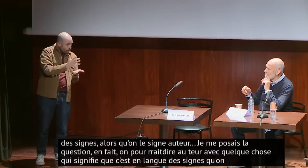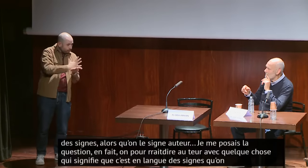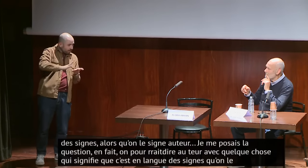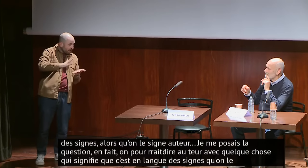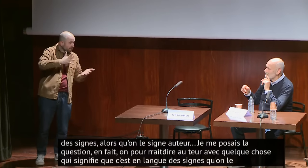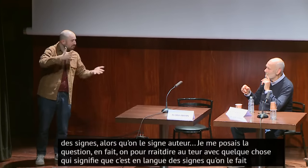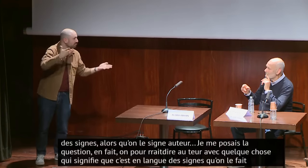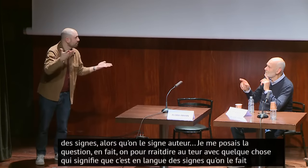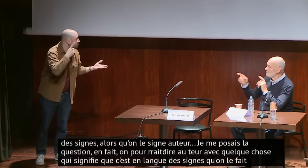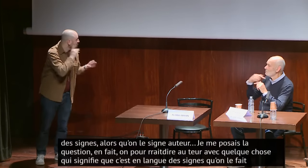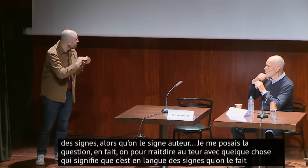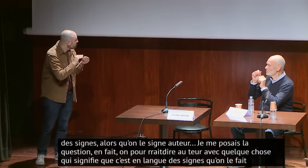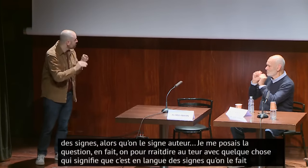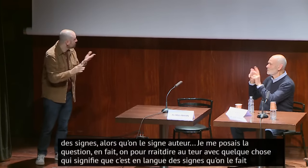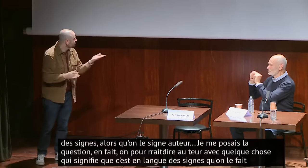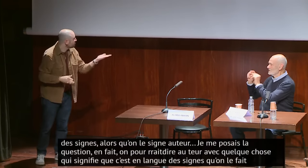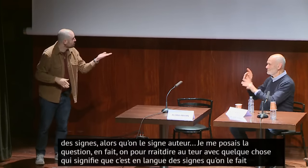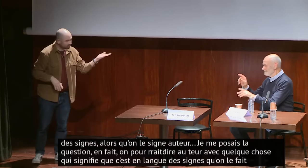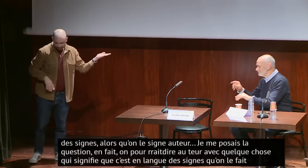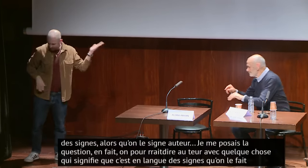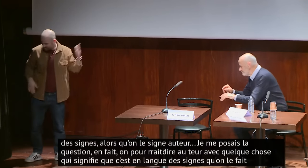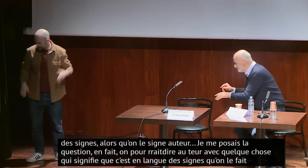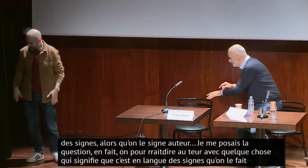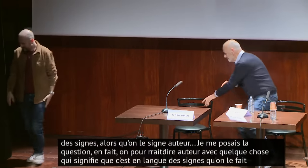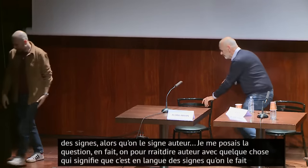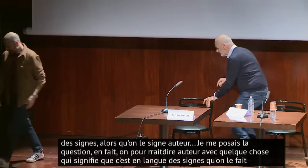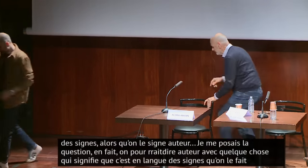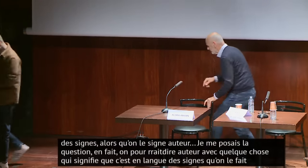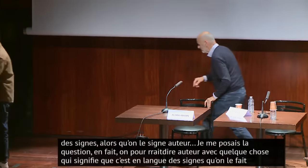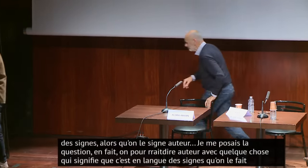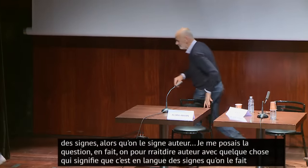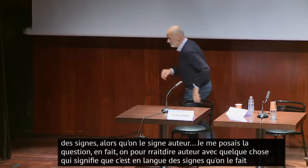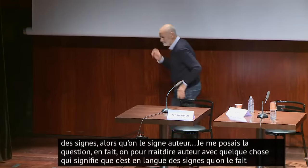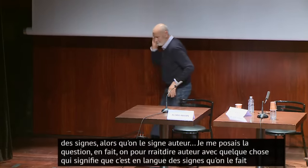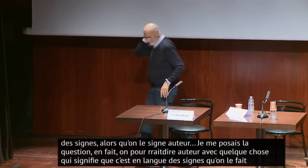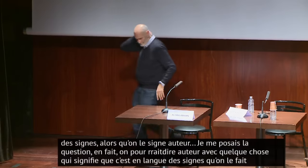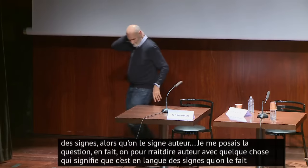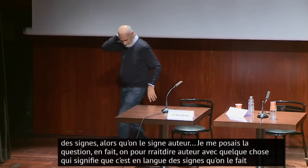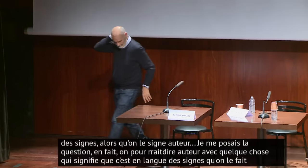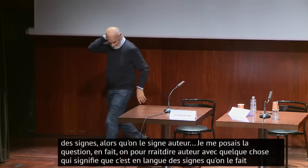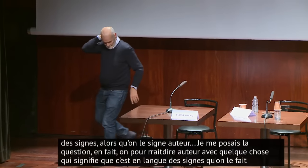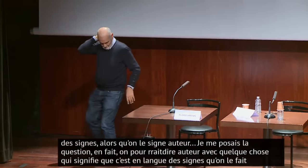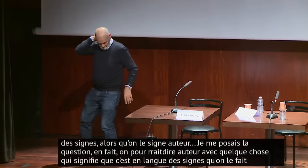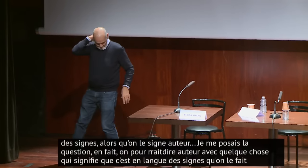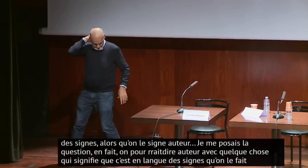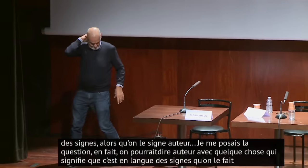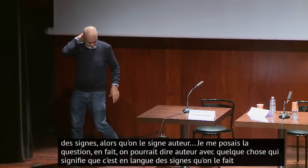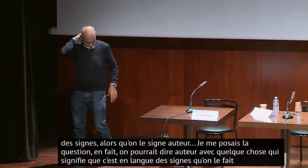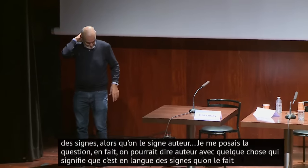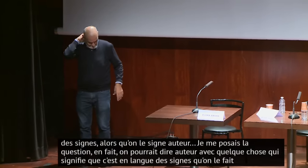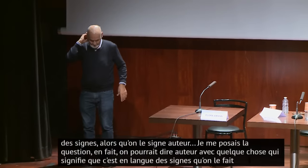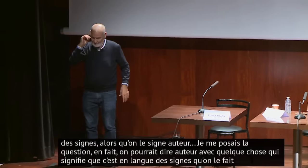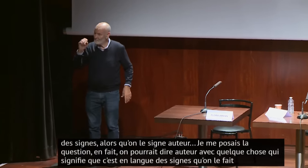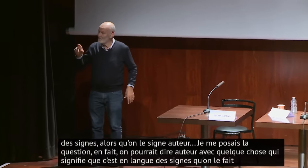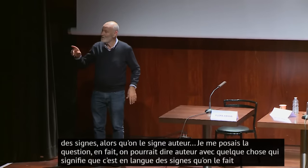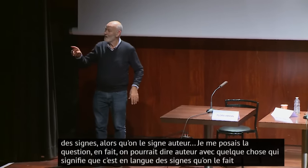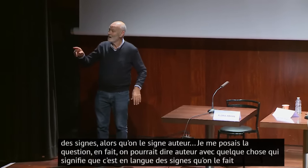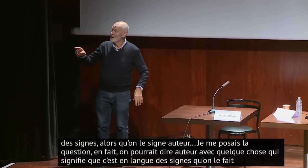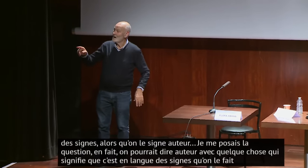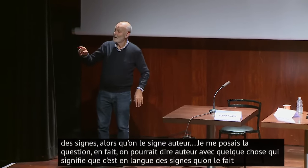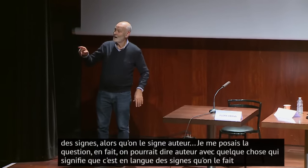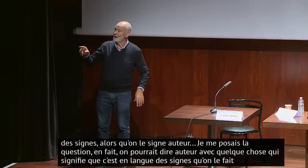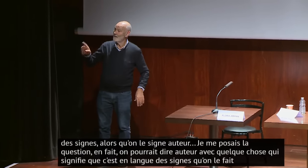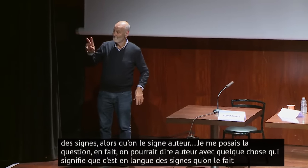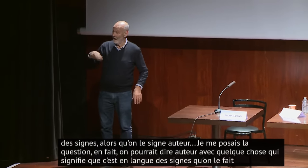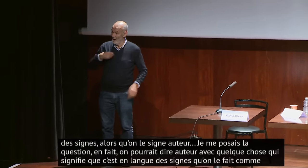Et pourquoi on garde ce signe d'auteur qui fait quand même référence à la page écrite qu'on met de façon à plat, comme